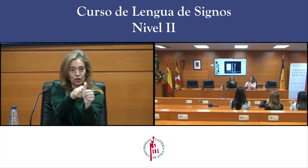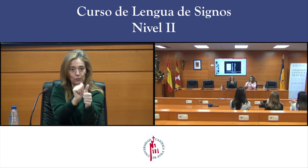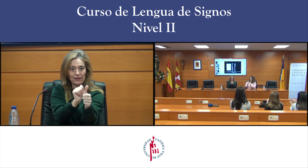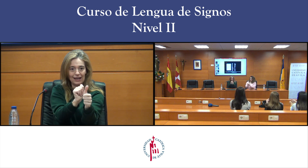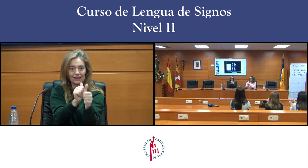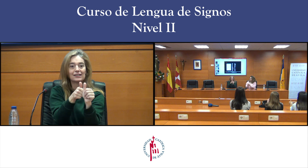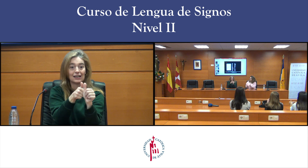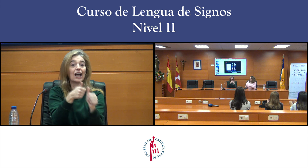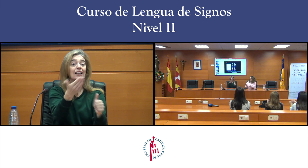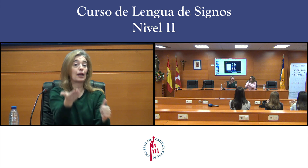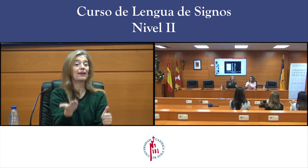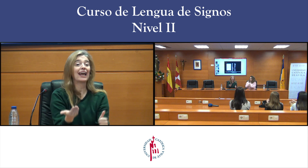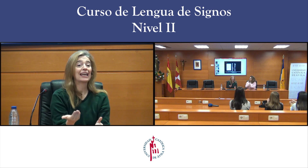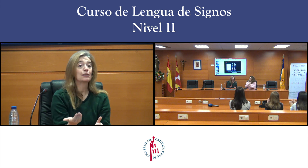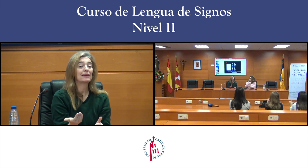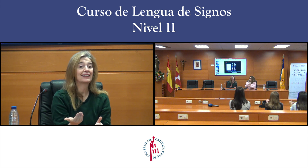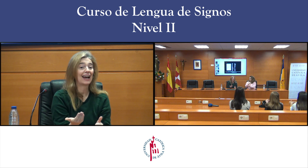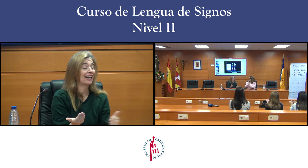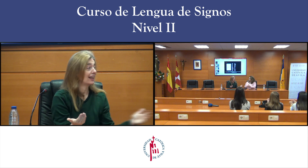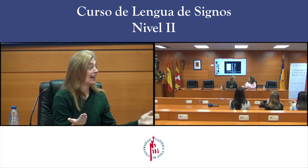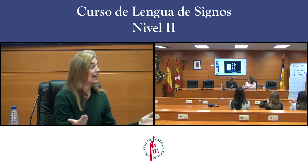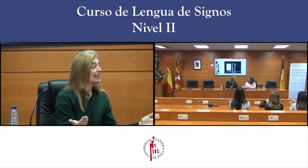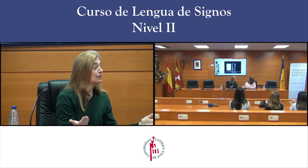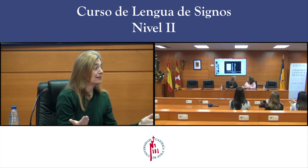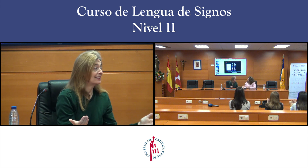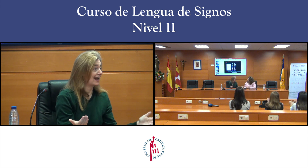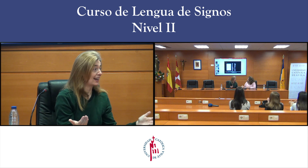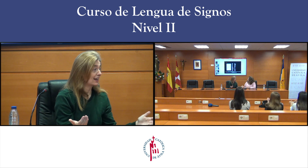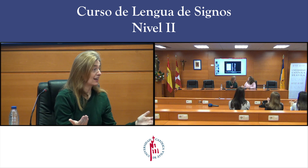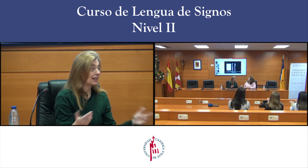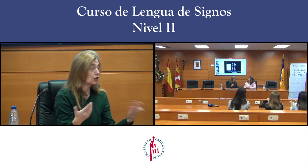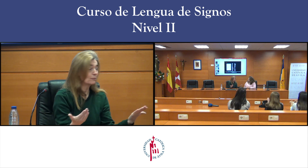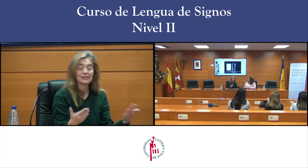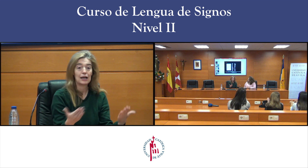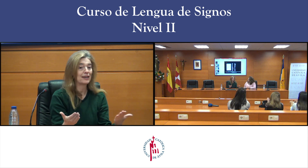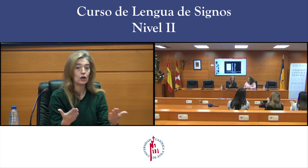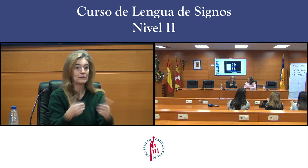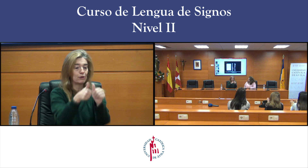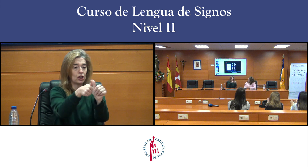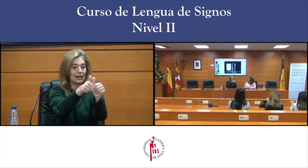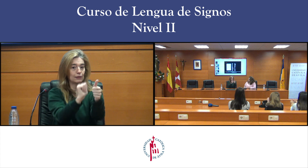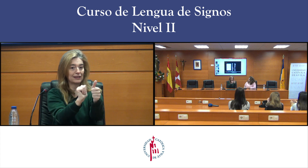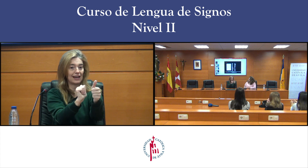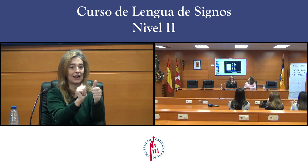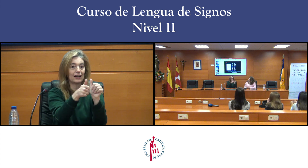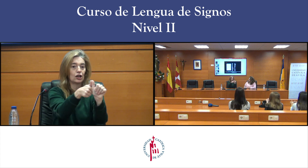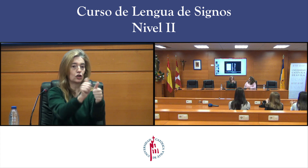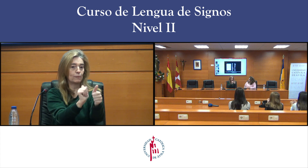como el de divorciado pero hacia nosotros vale Sirve también para el verbo